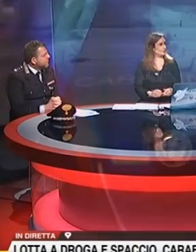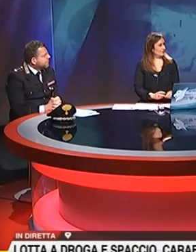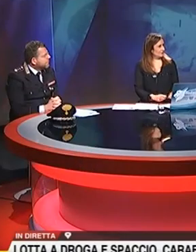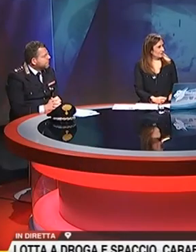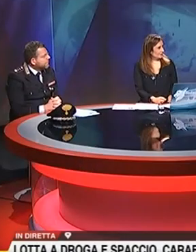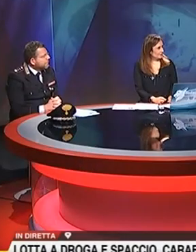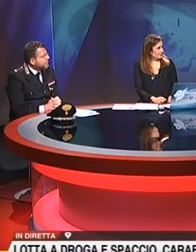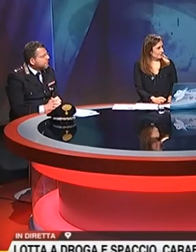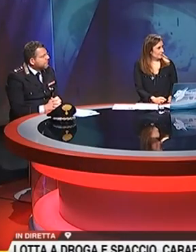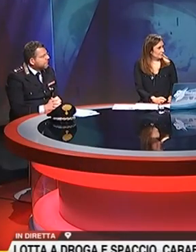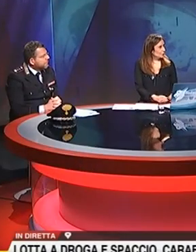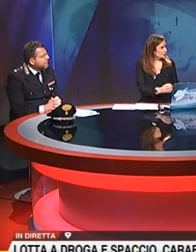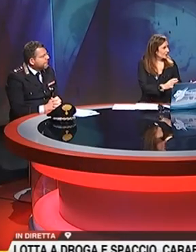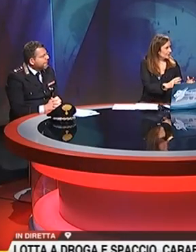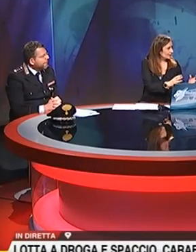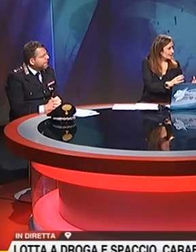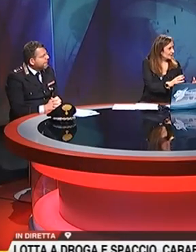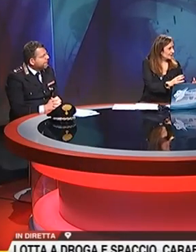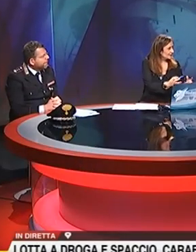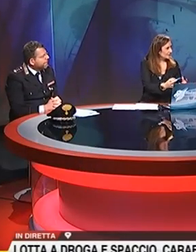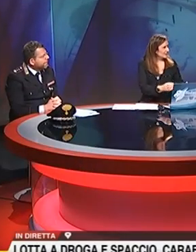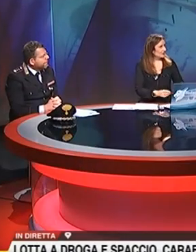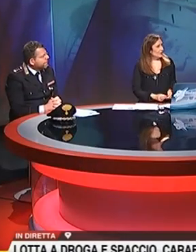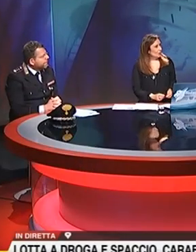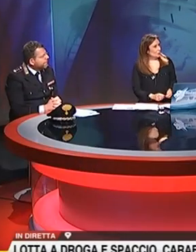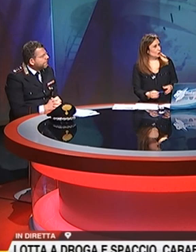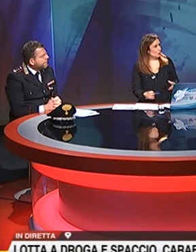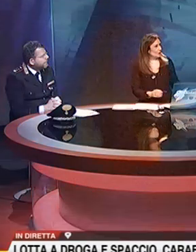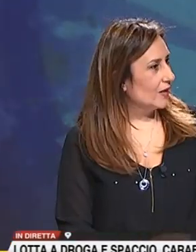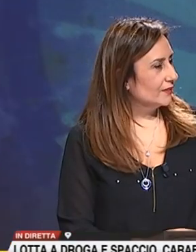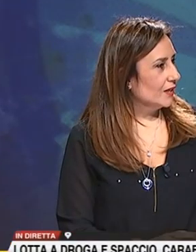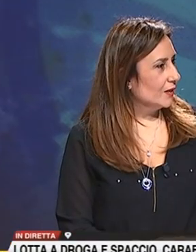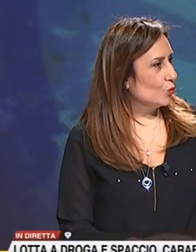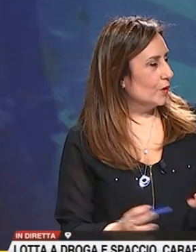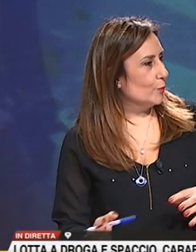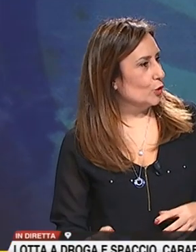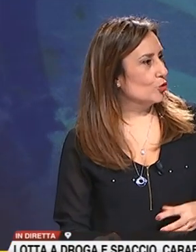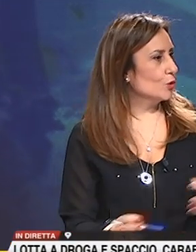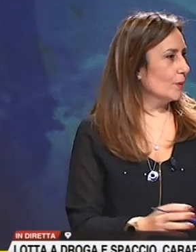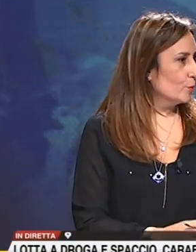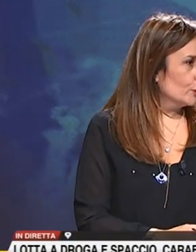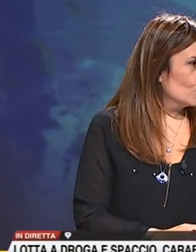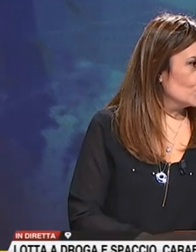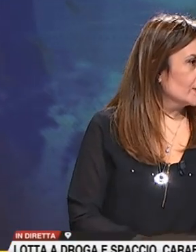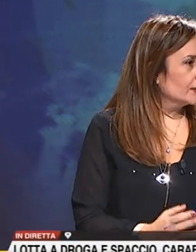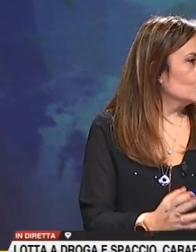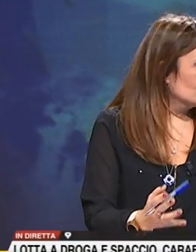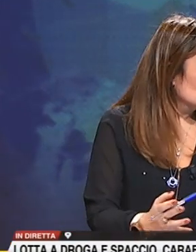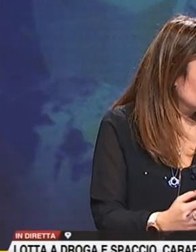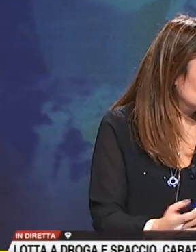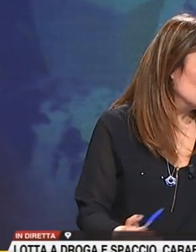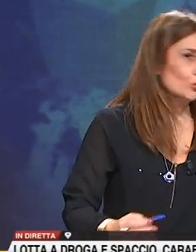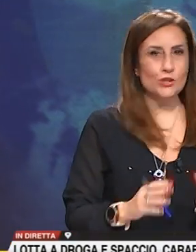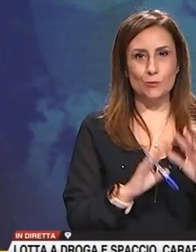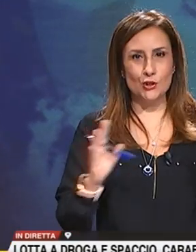dice, magari non sa la differenza tra una droga e un'altra, una è più pericolosa e una è meno pericolosa. In realtà tutte